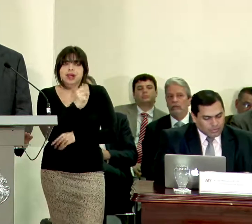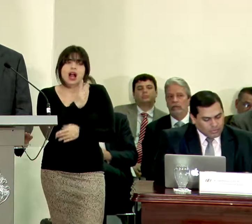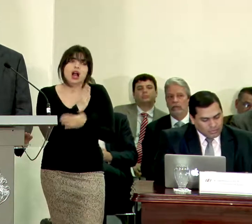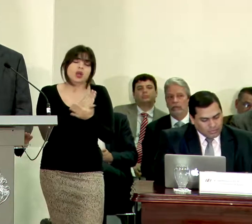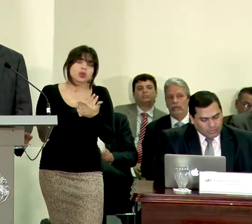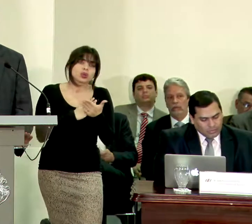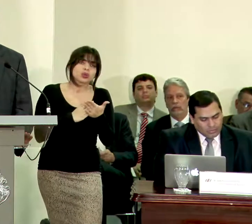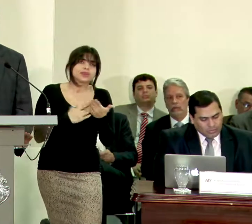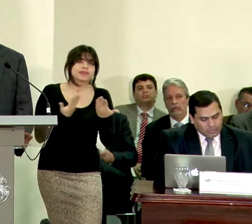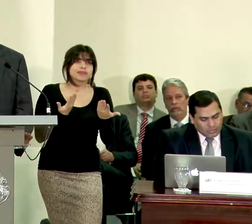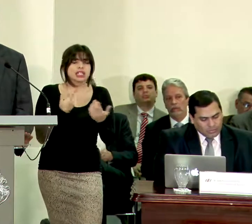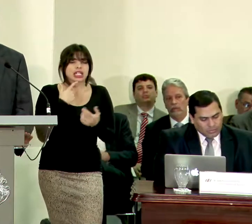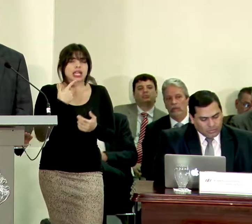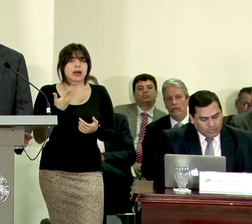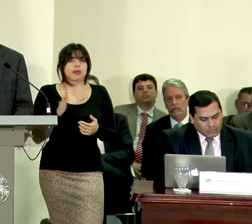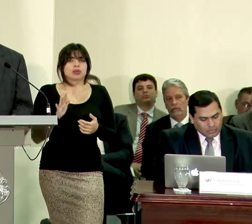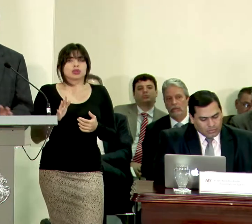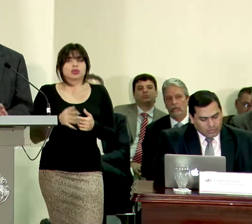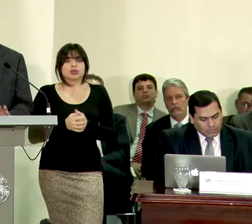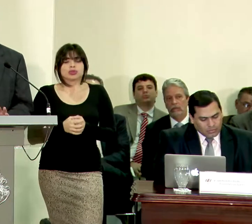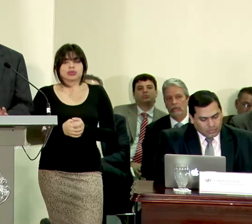algunos, digamos,